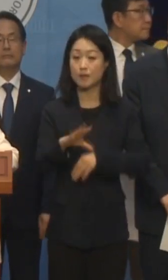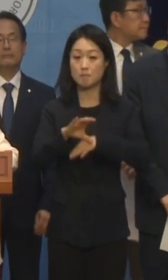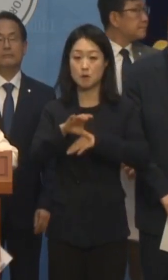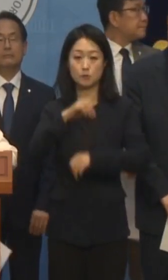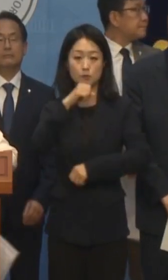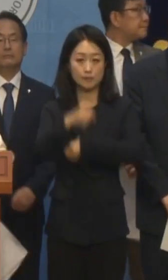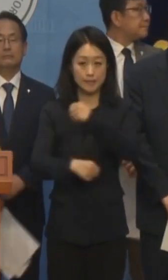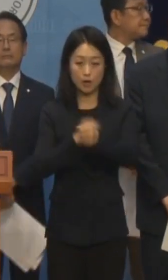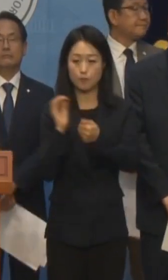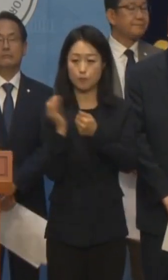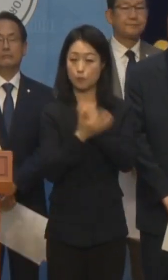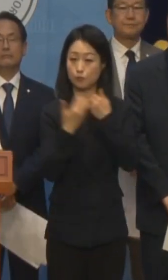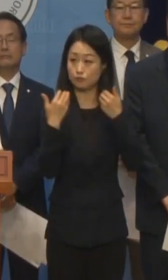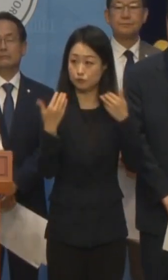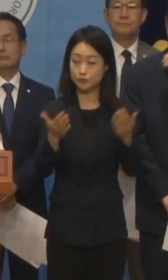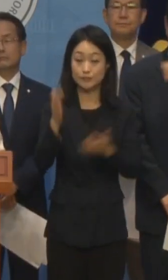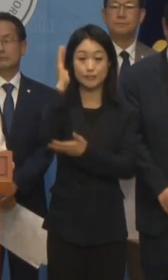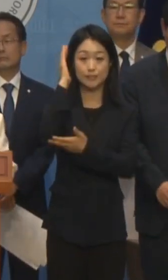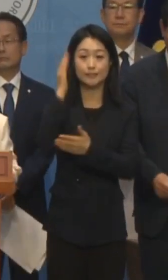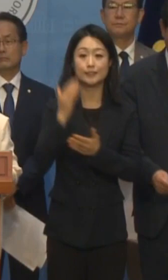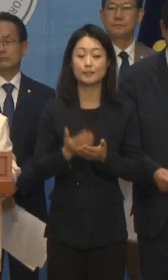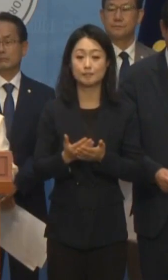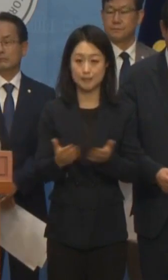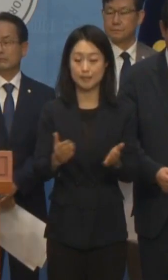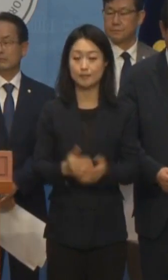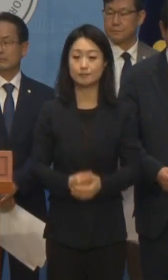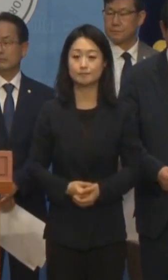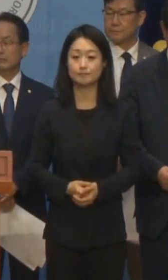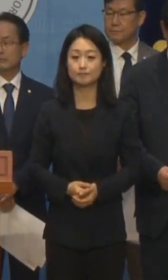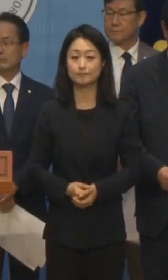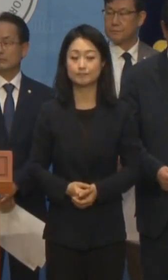수호하겠다는 말씀과 아울러 성명서 낭독을 하겠습니다.